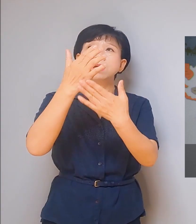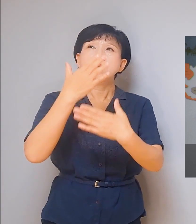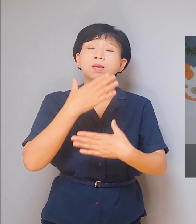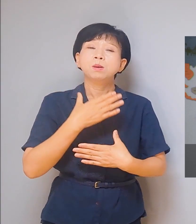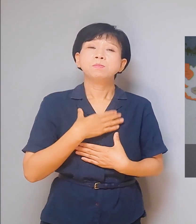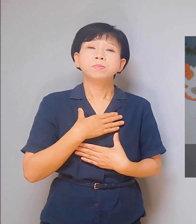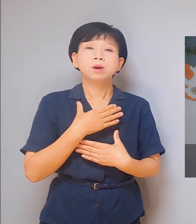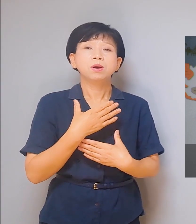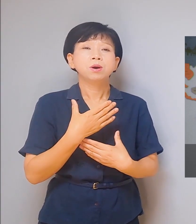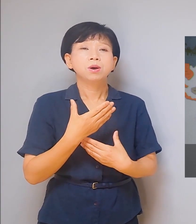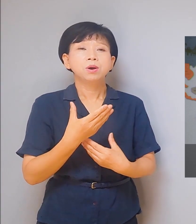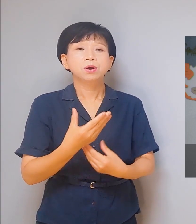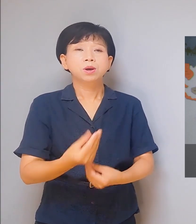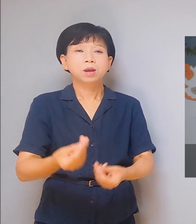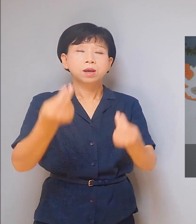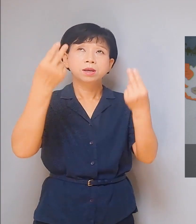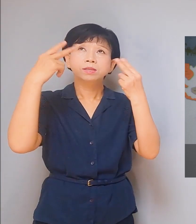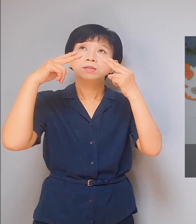하나님의